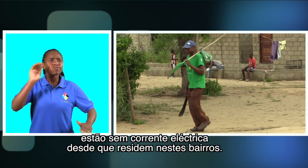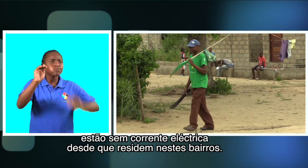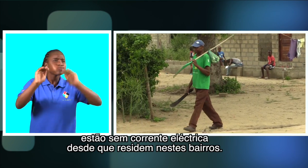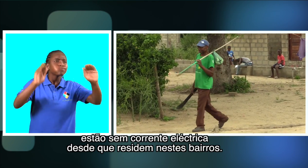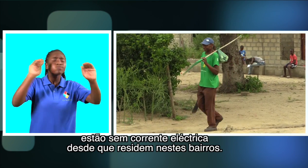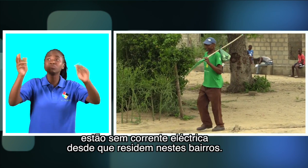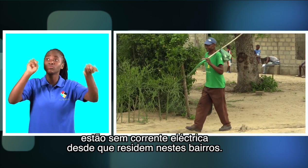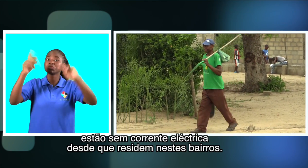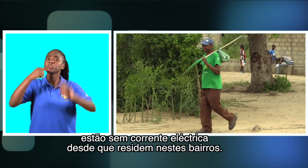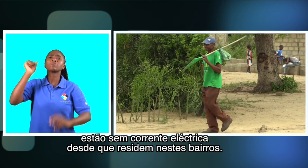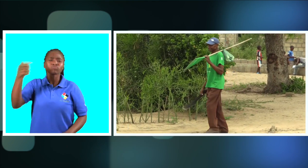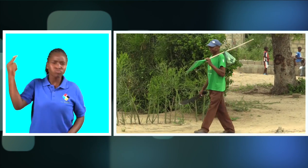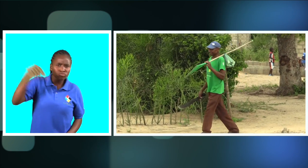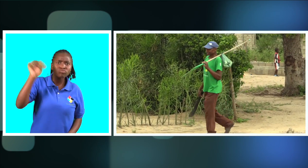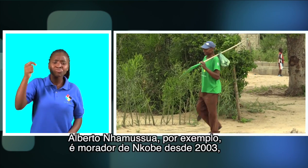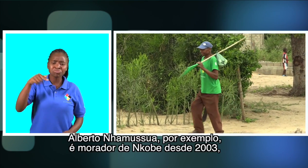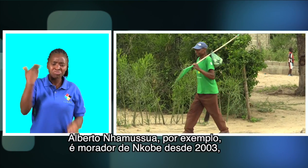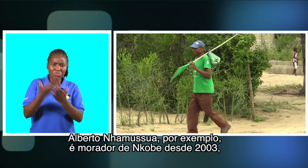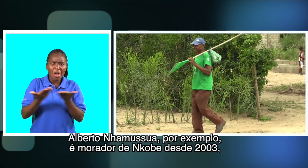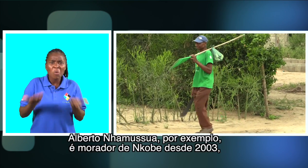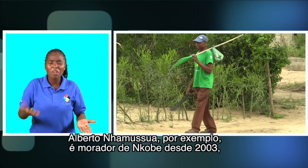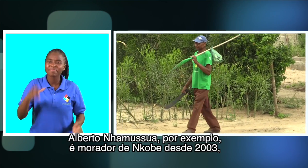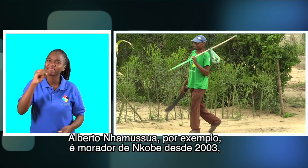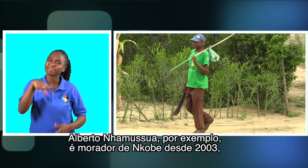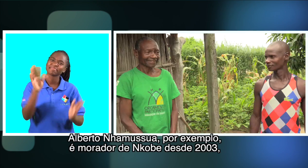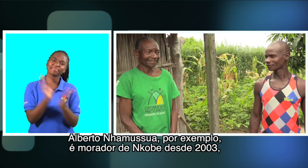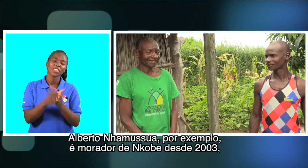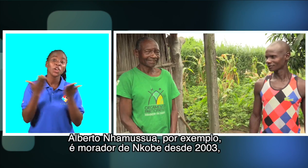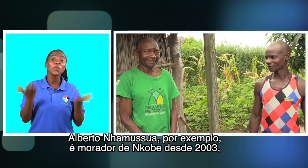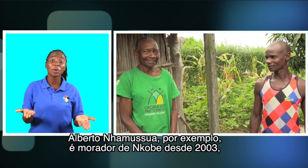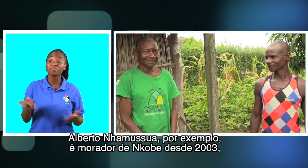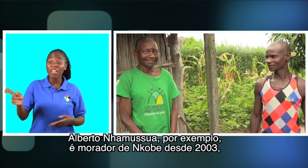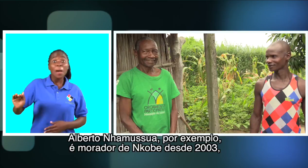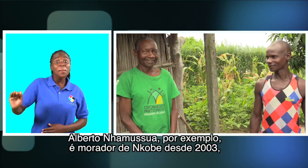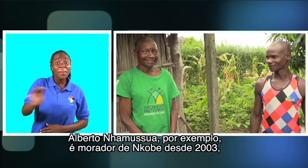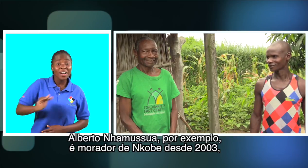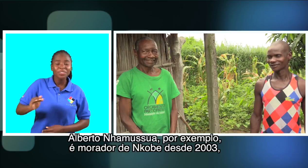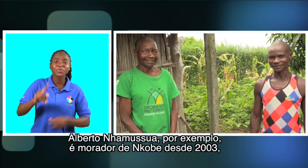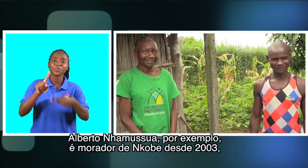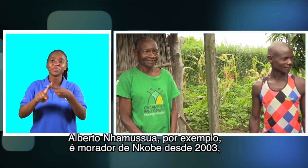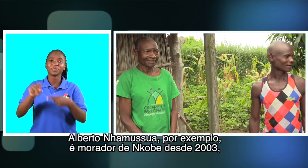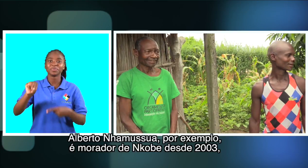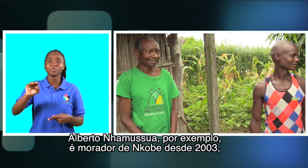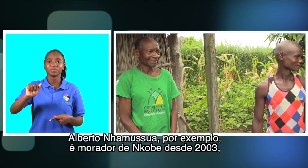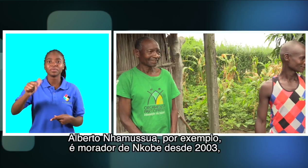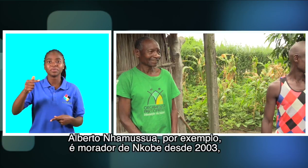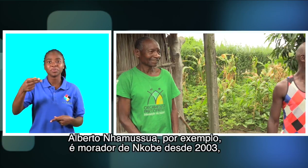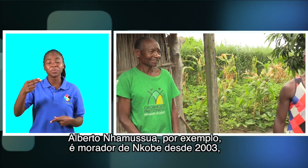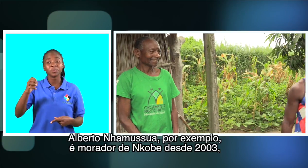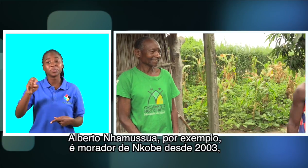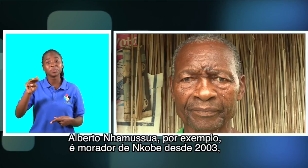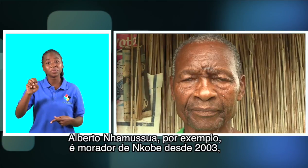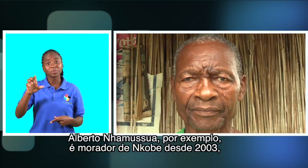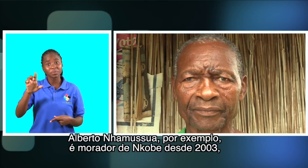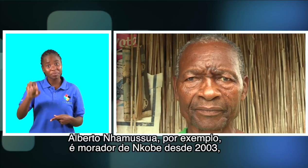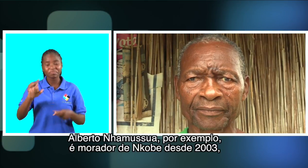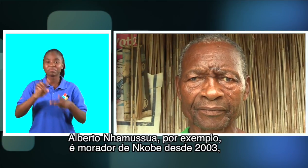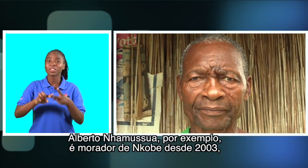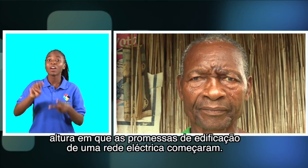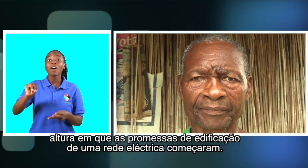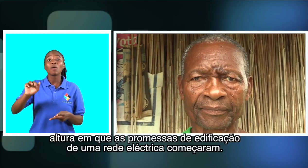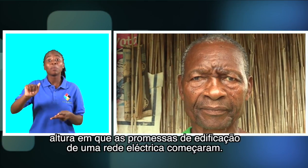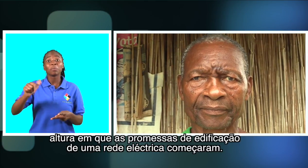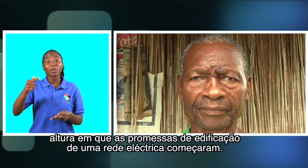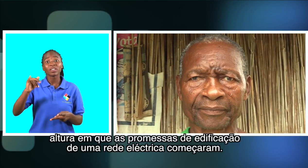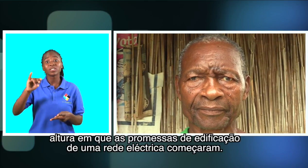desde que residem nestes bairros. Alberto Inhamuçoa, por exemplo, é morador de Incob desde 2003,